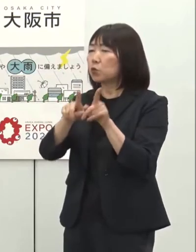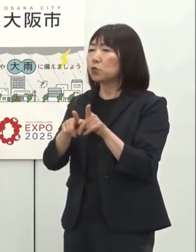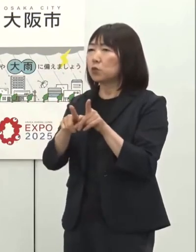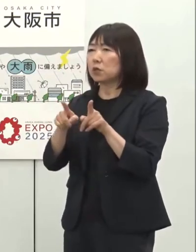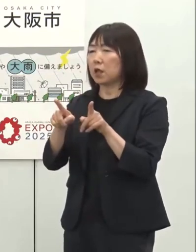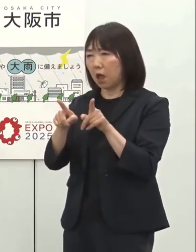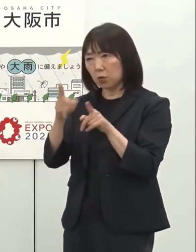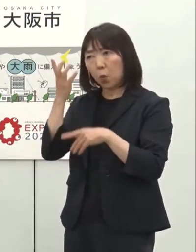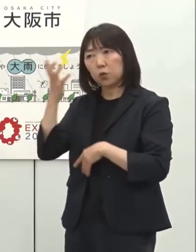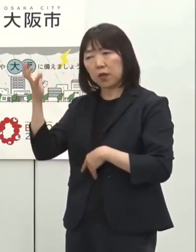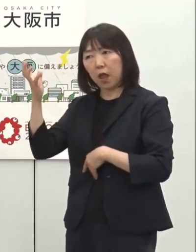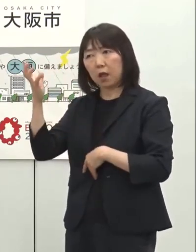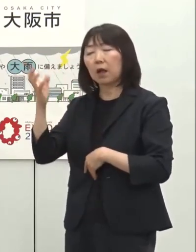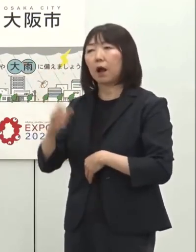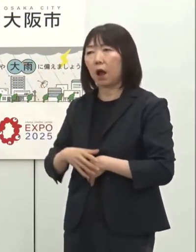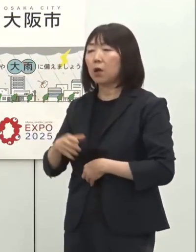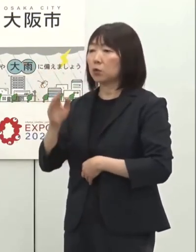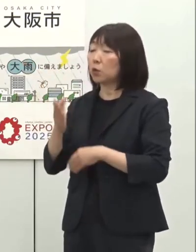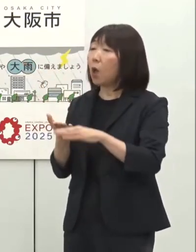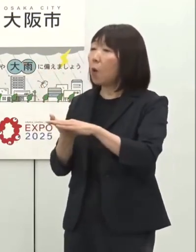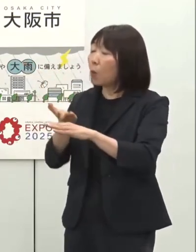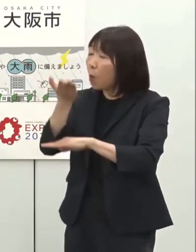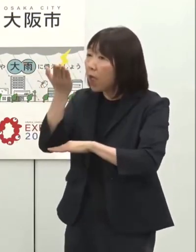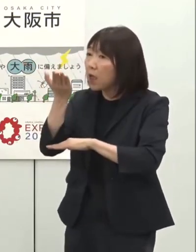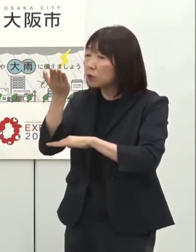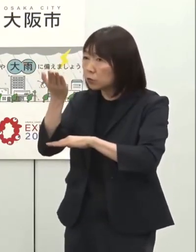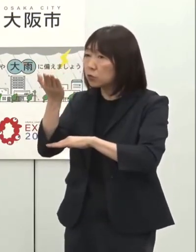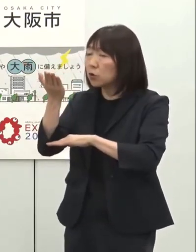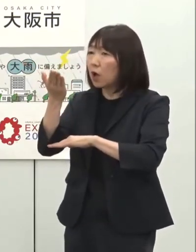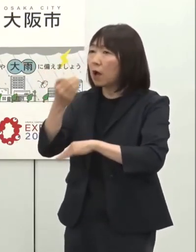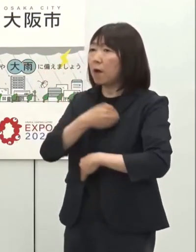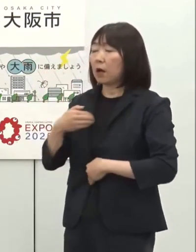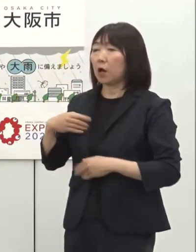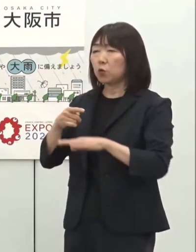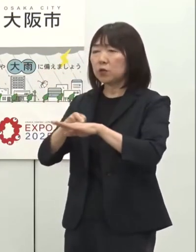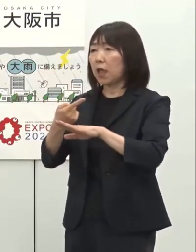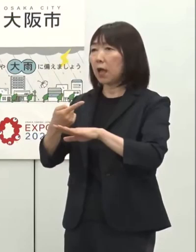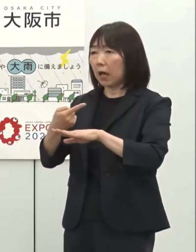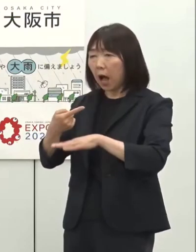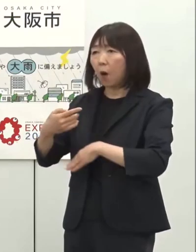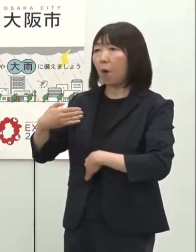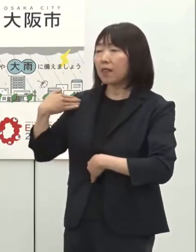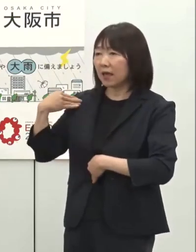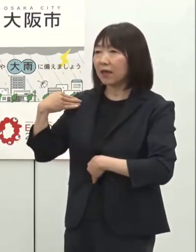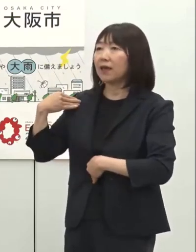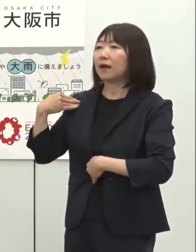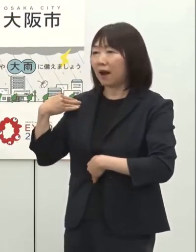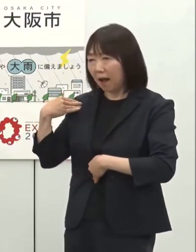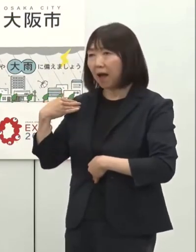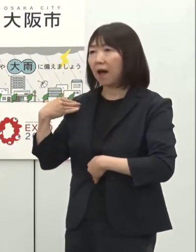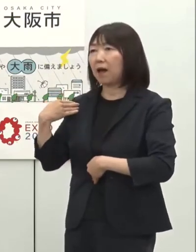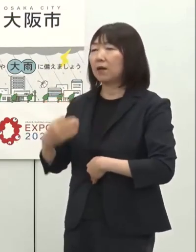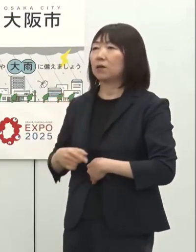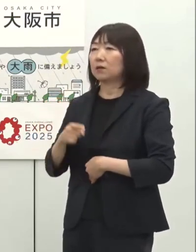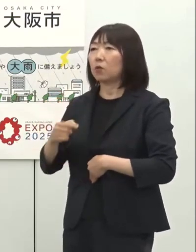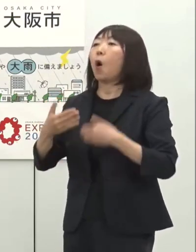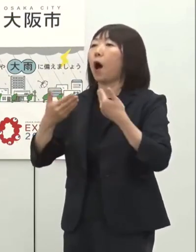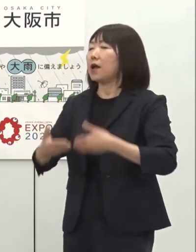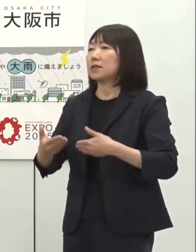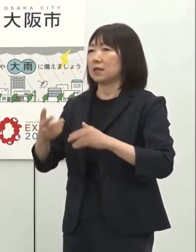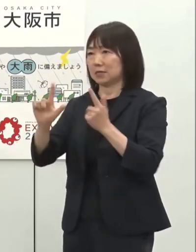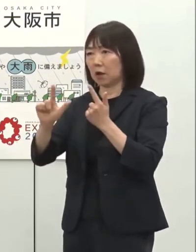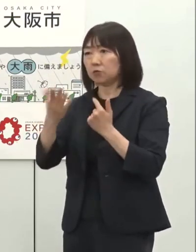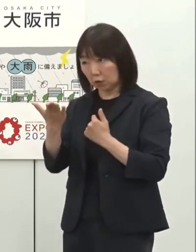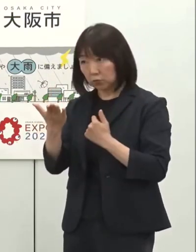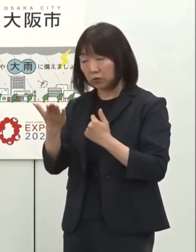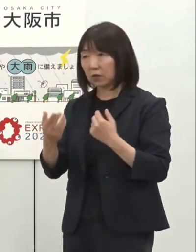を超える可能性が否定できないから全てを想定しておかないと安全ではないっていう議論は少し乱暴だと思います。